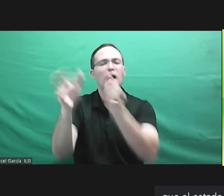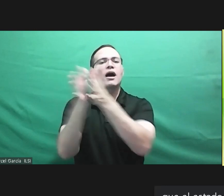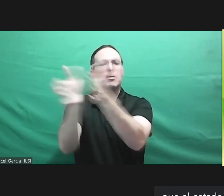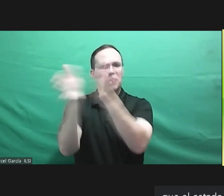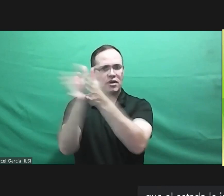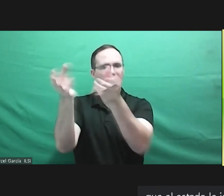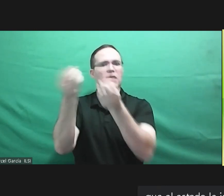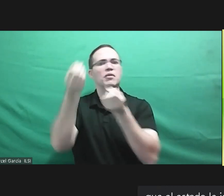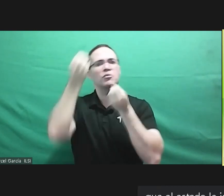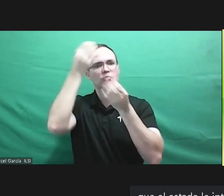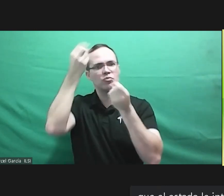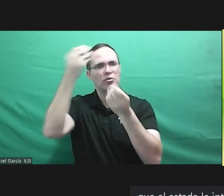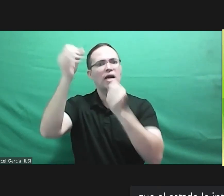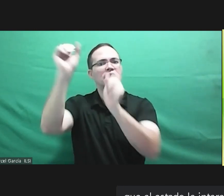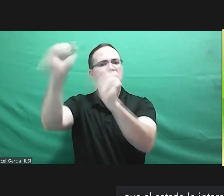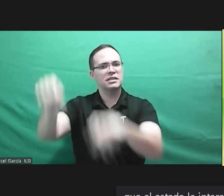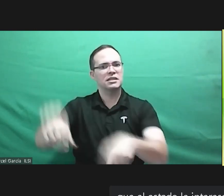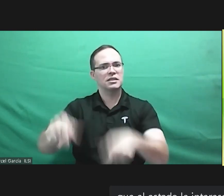sabía exactamente